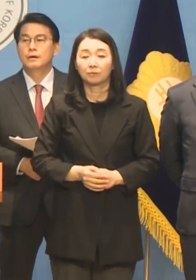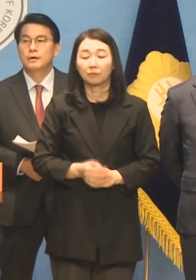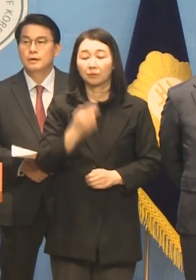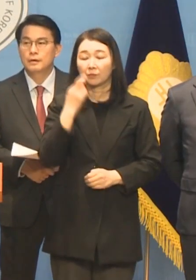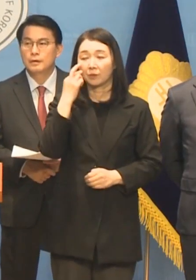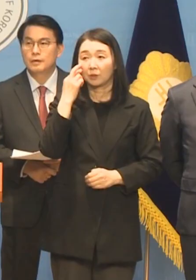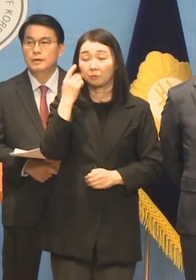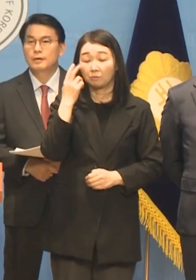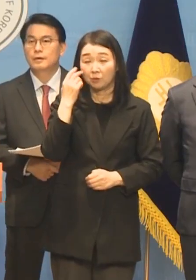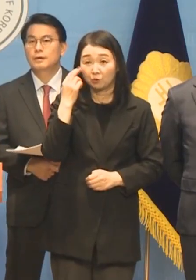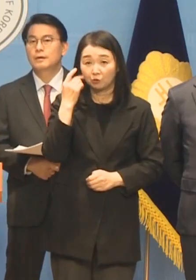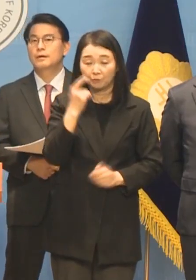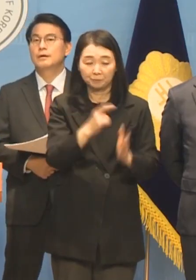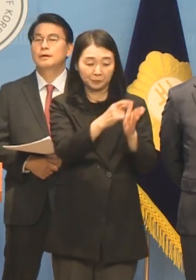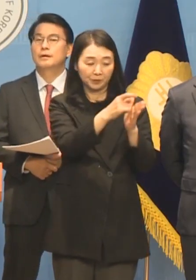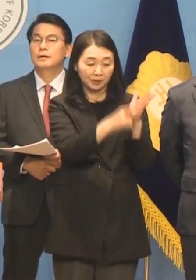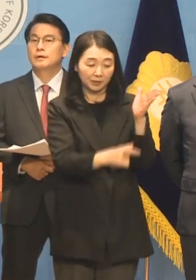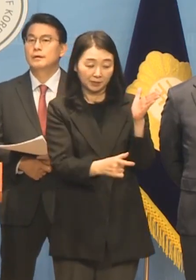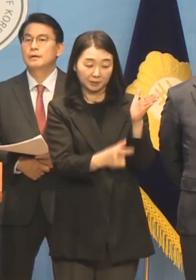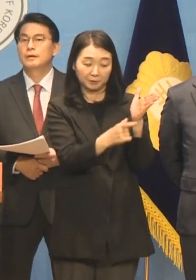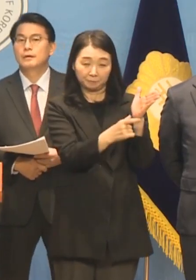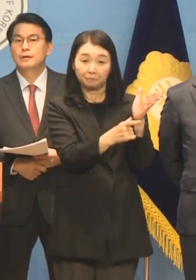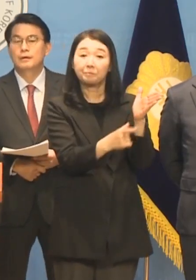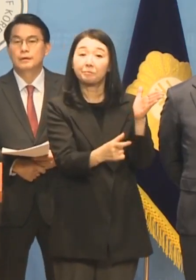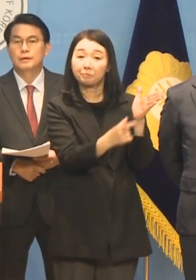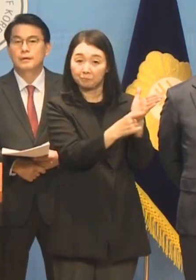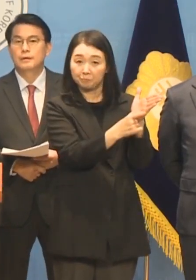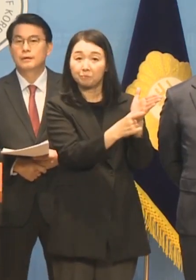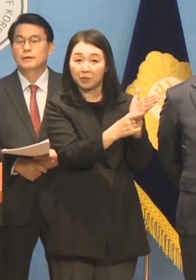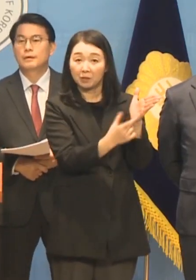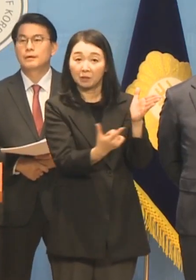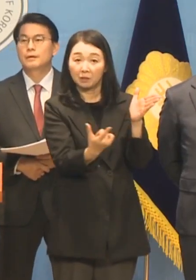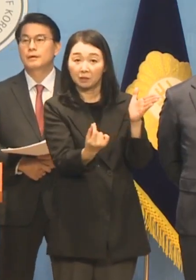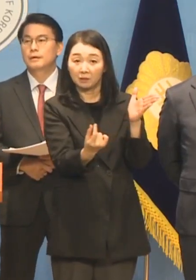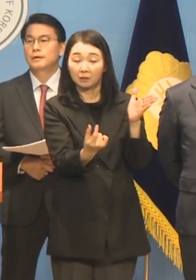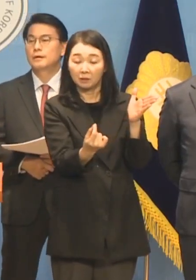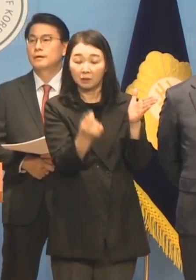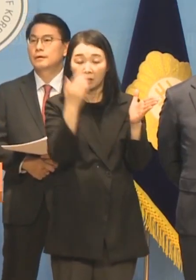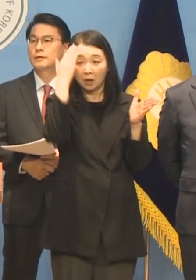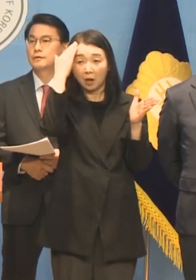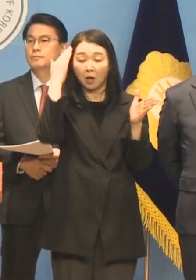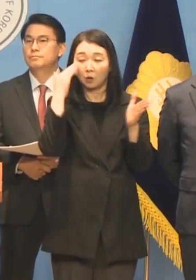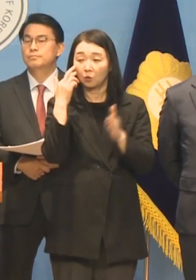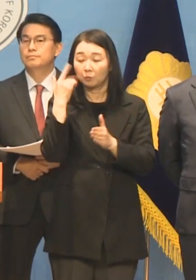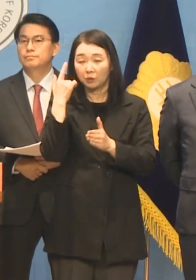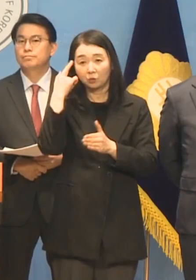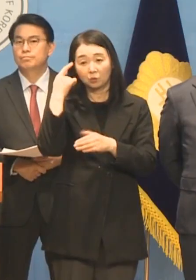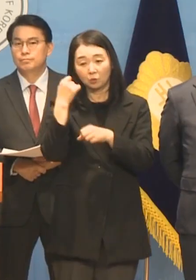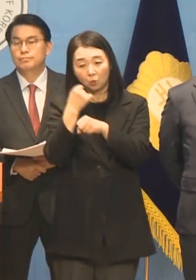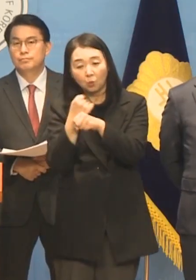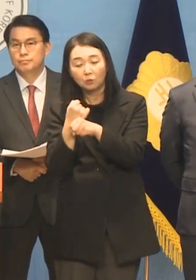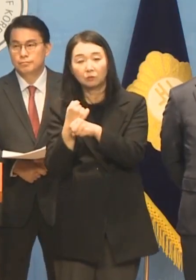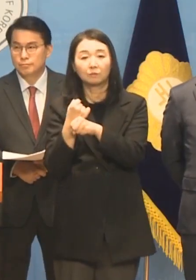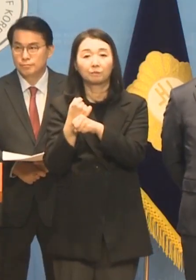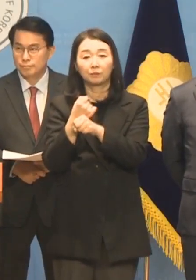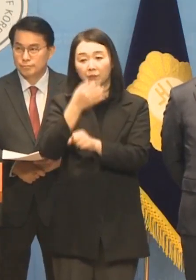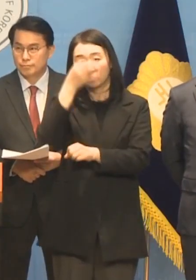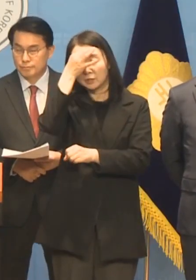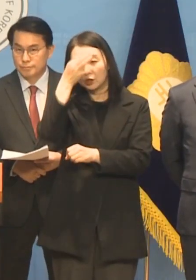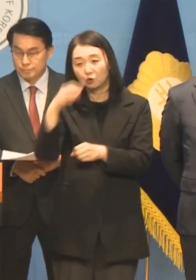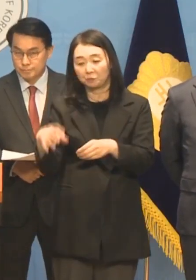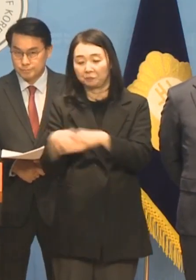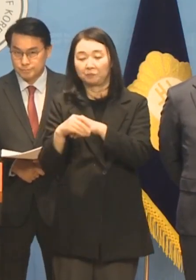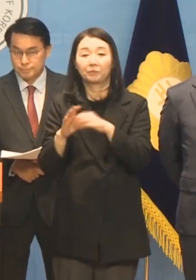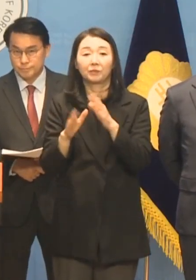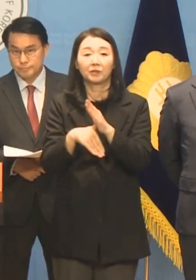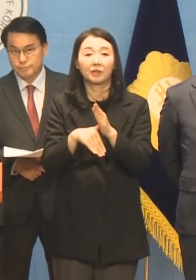미국은 동 등의 리스트에 등재가 되었더라도 한미 간 공동연구 등 기술 협력에는 큰